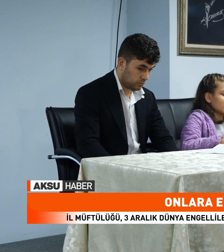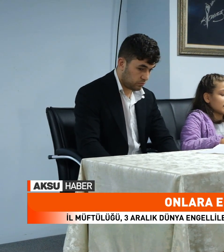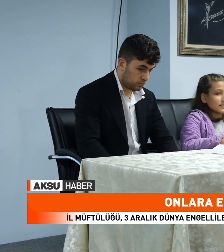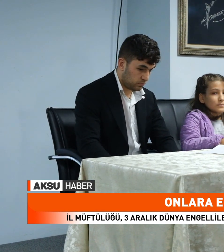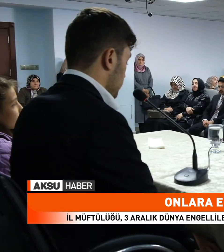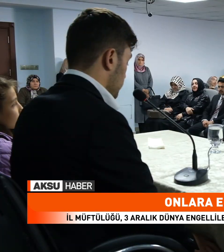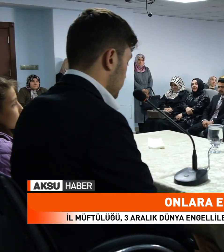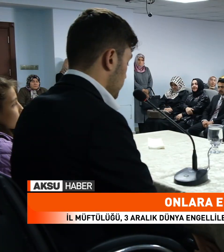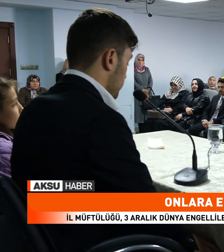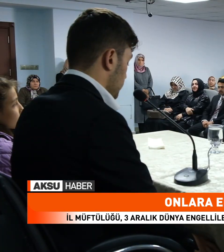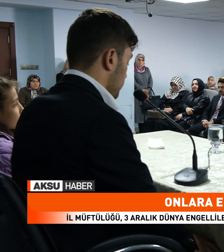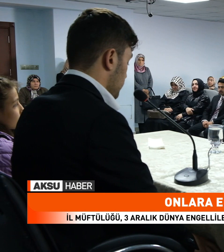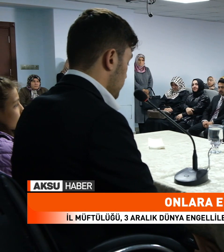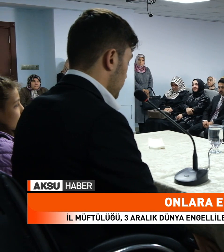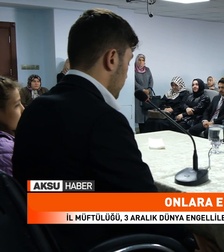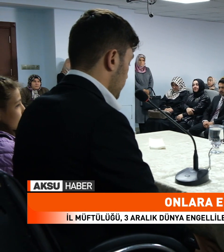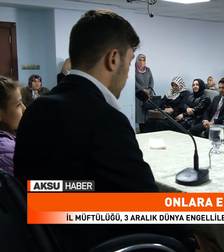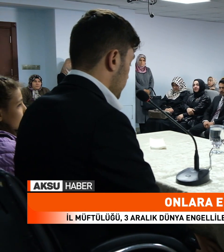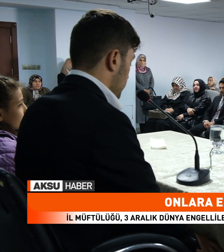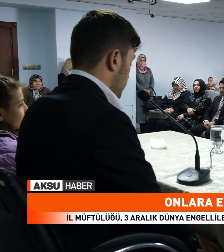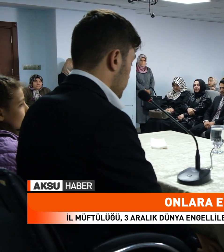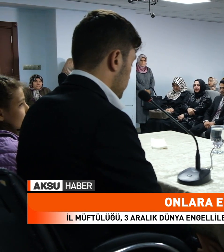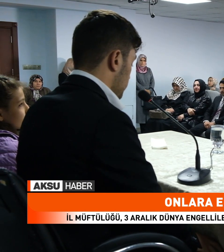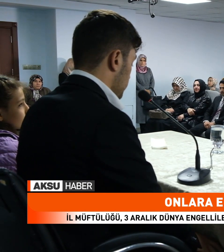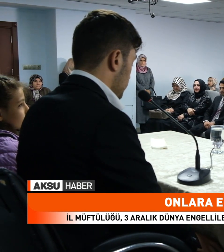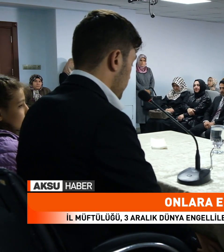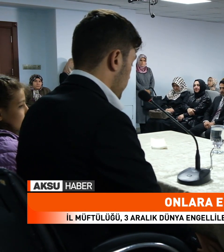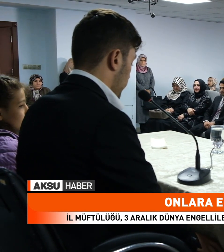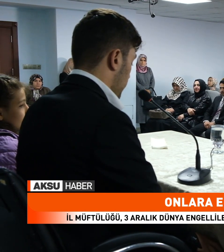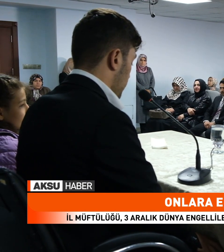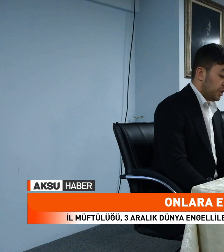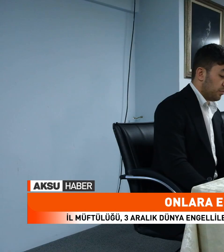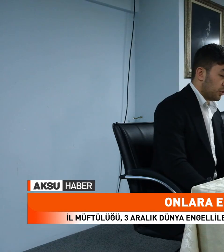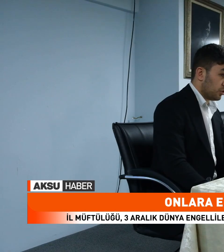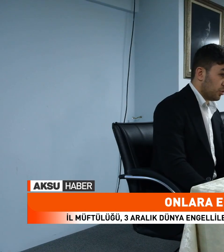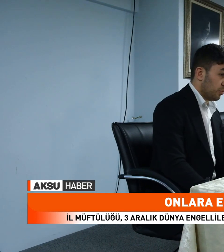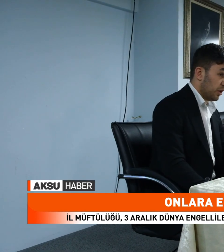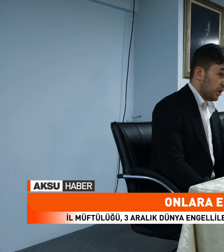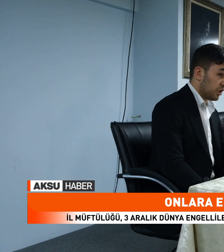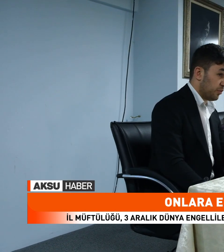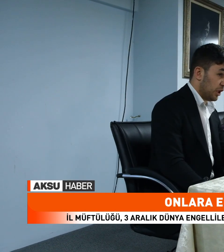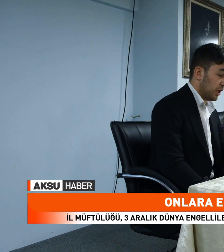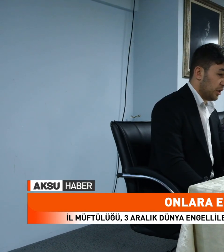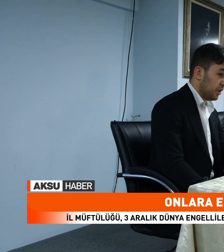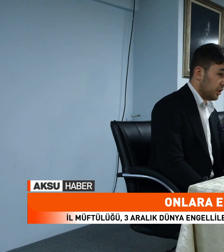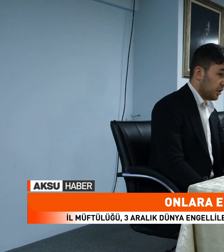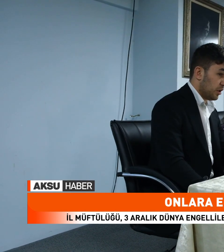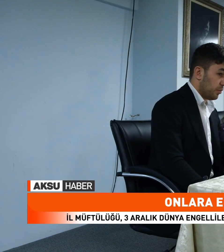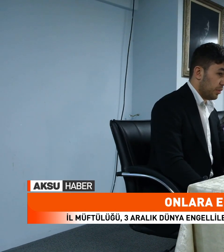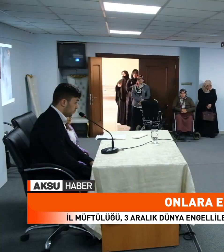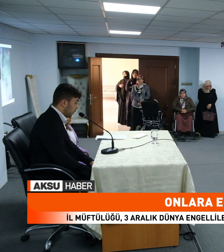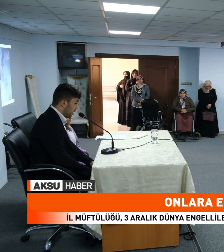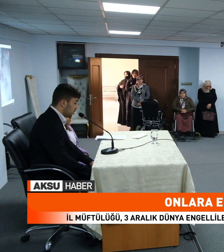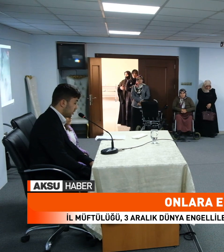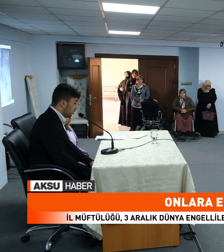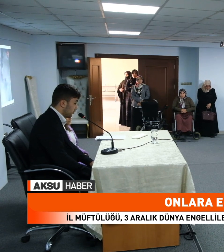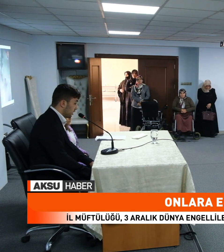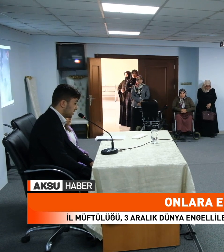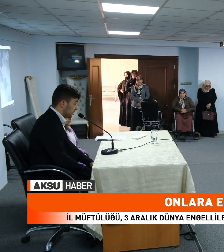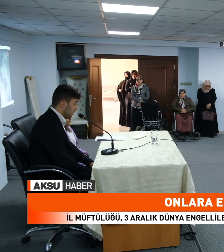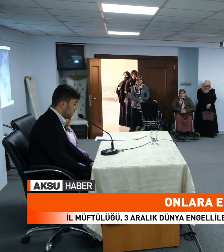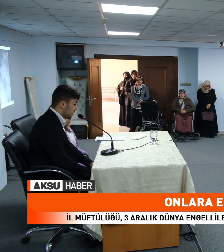iyi ki varız. Program engelli personel Rıdvan Cinkara'nın yaptığı dua ile sona erdi. Programdan sonra katılımcılara yemek ikram edildi.